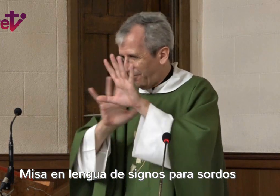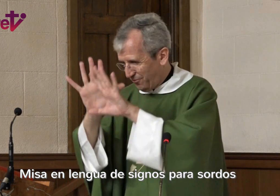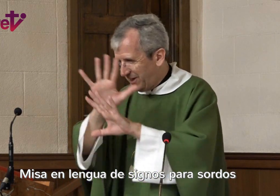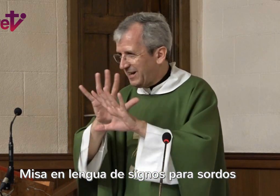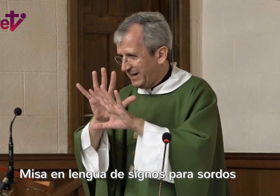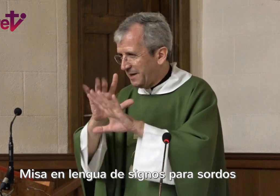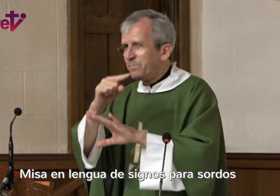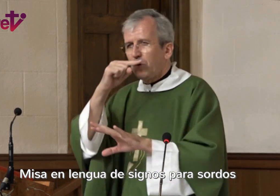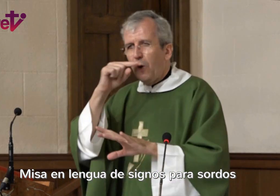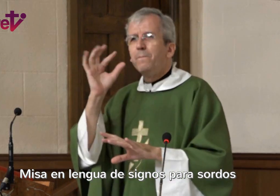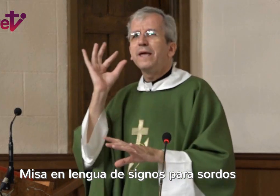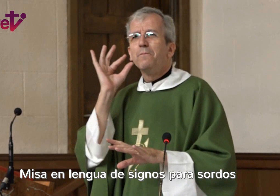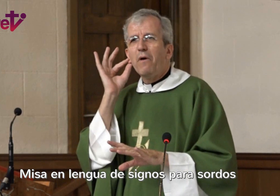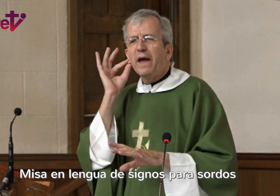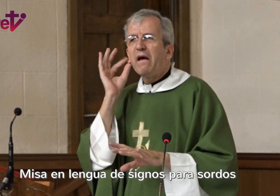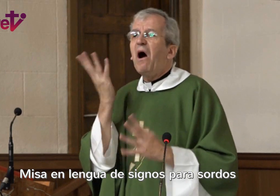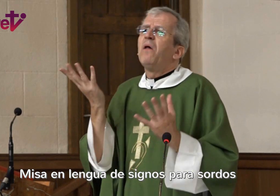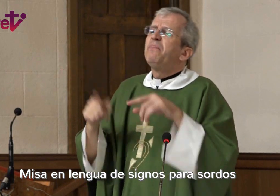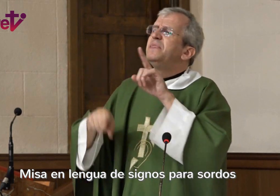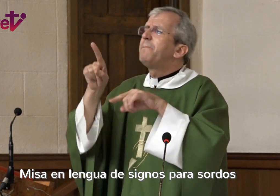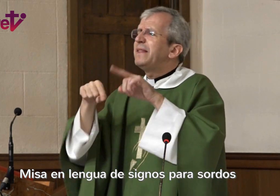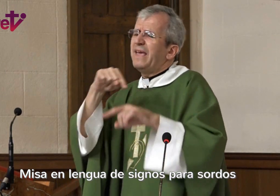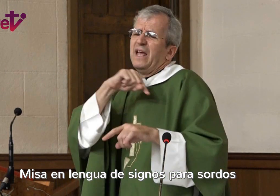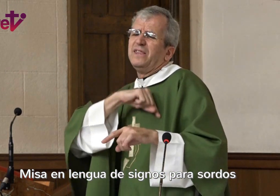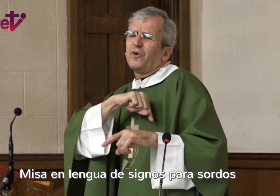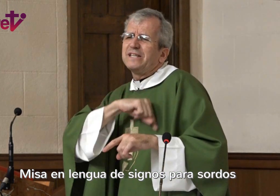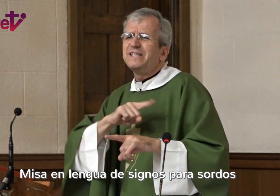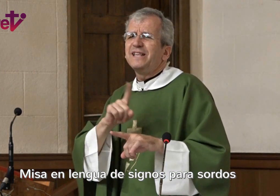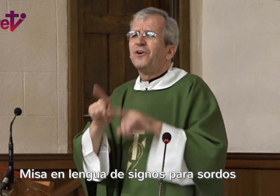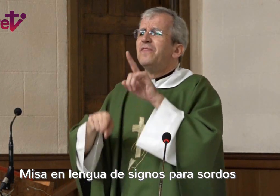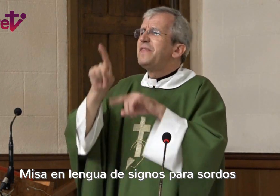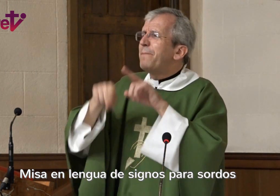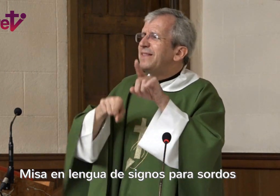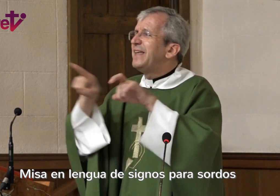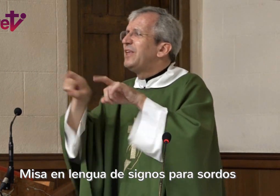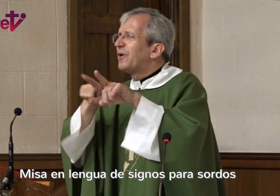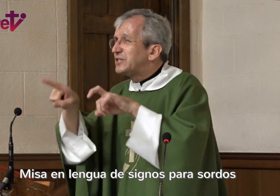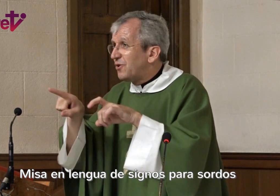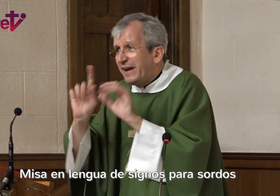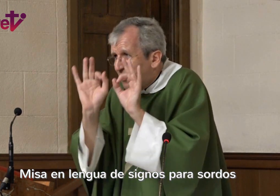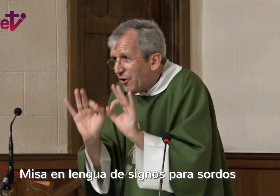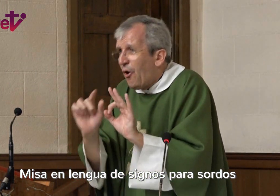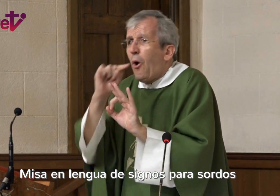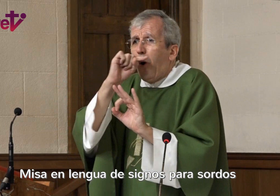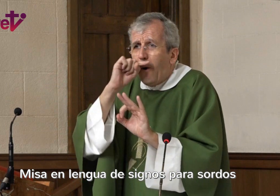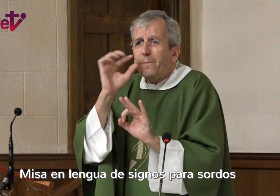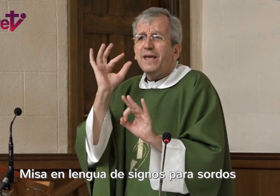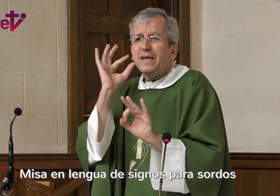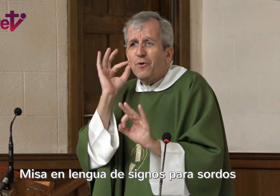confundir hombre mujer depende de lo que siento depende de lo que estoy no, no hombre y